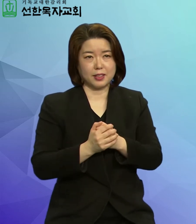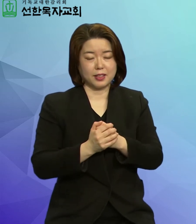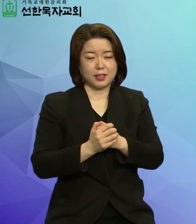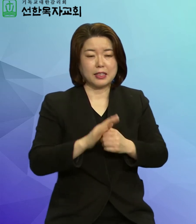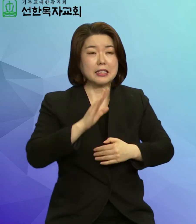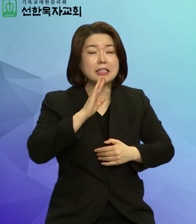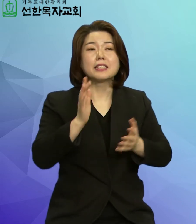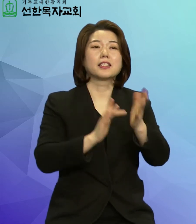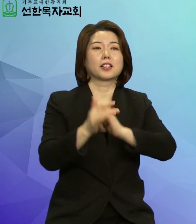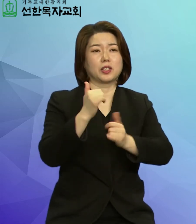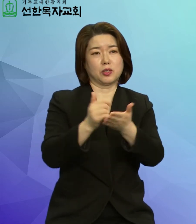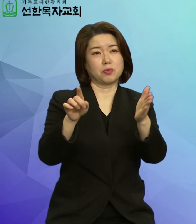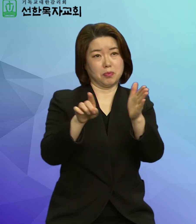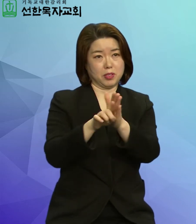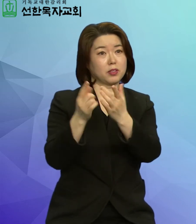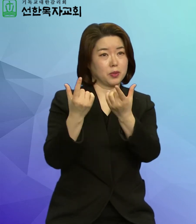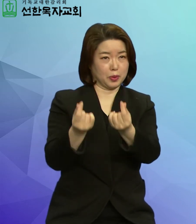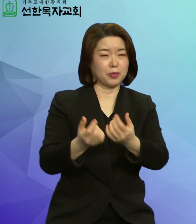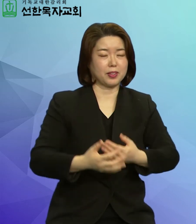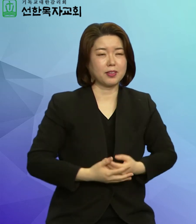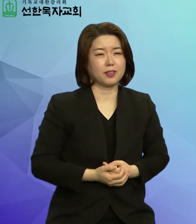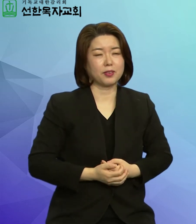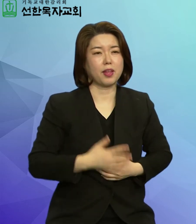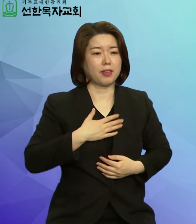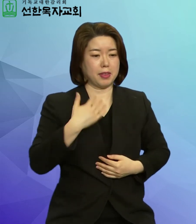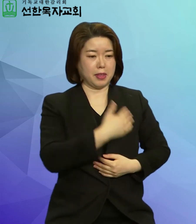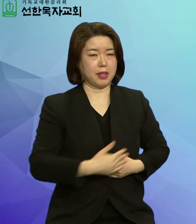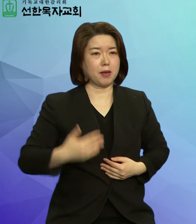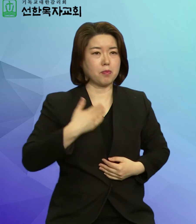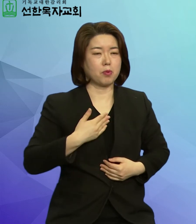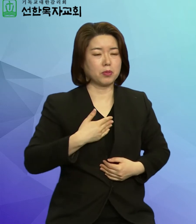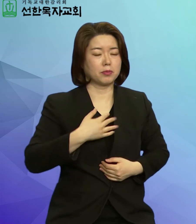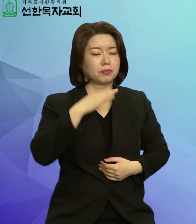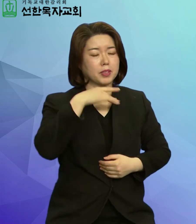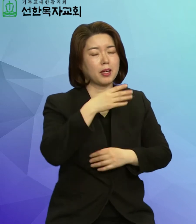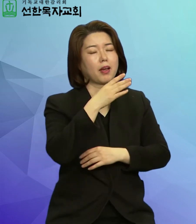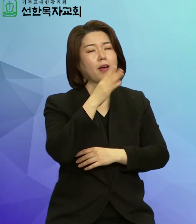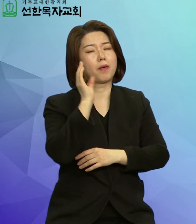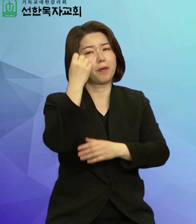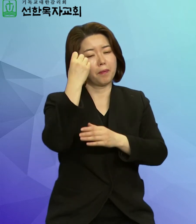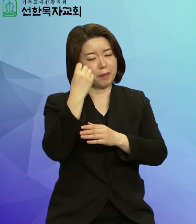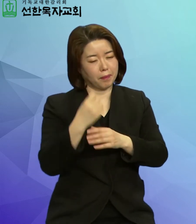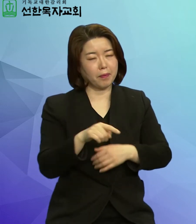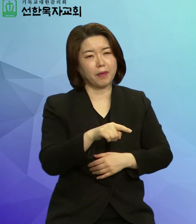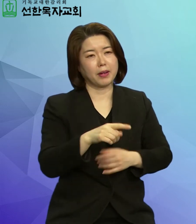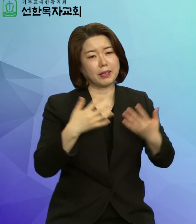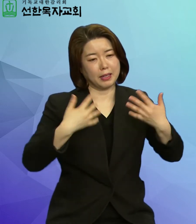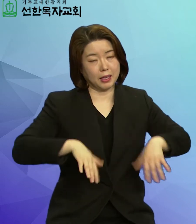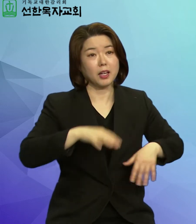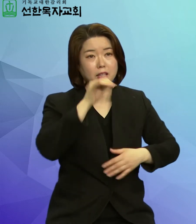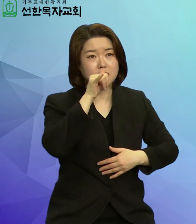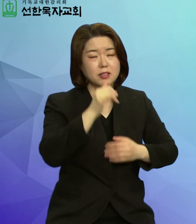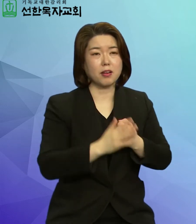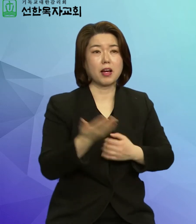이제 진짜 예수님을 믿게 됐다는 거죠. 우리 몸은 점점 나이가 들어서 약해져요. 그러나